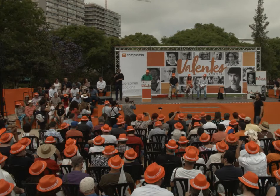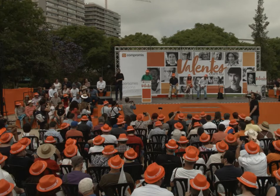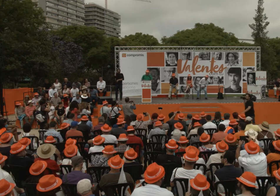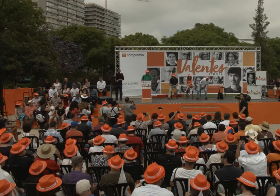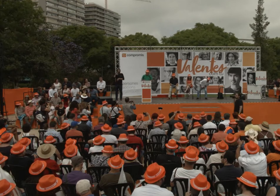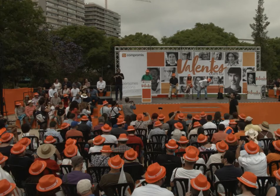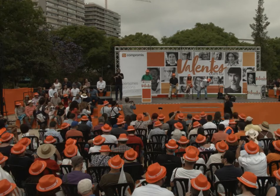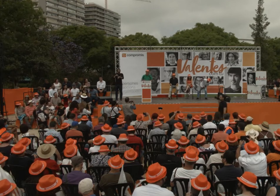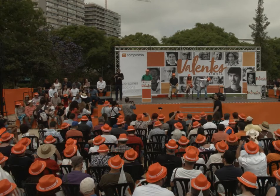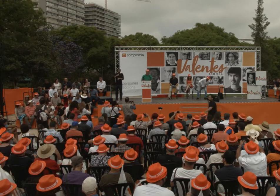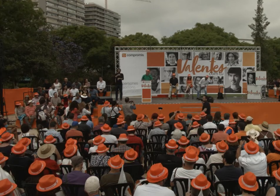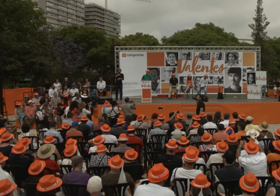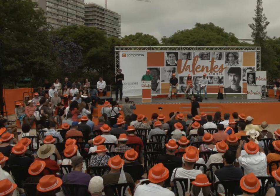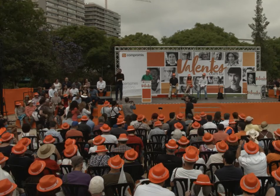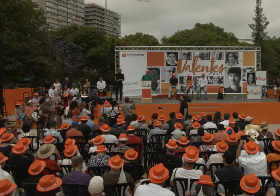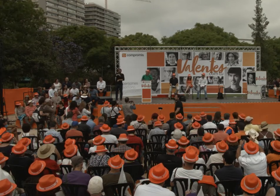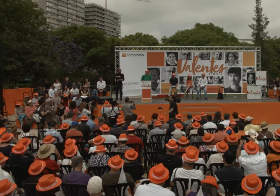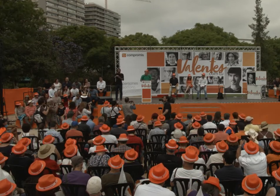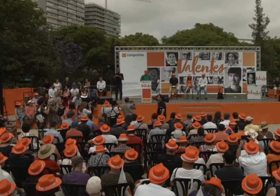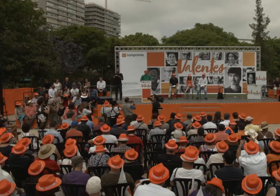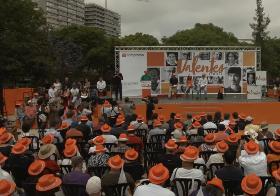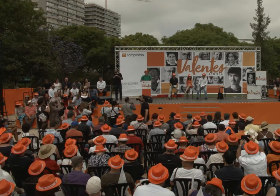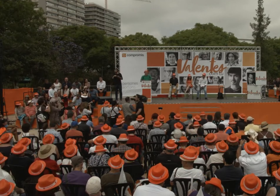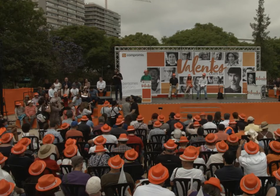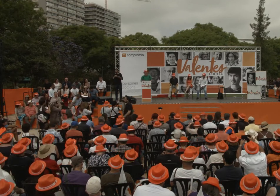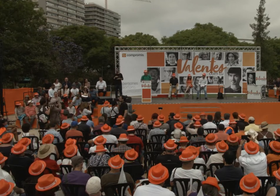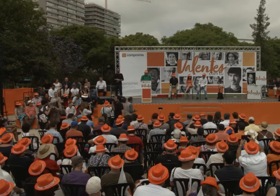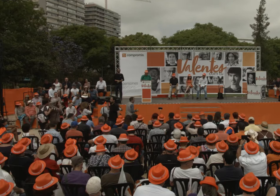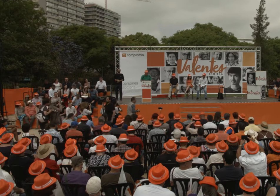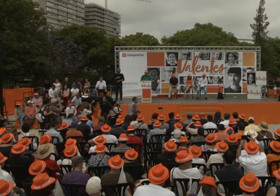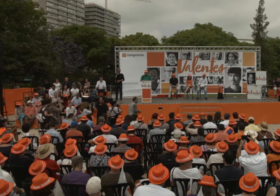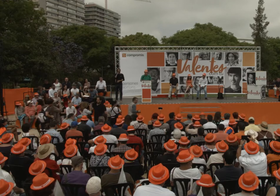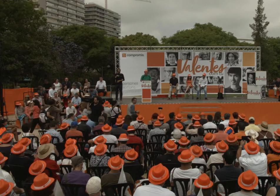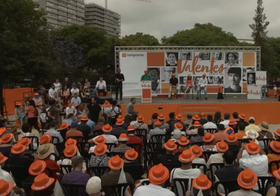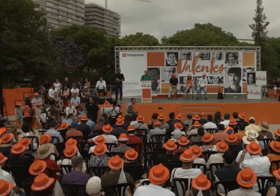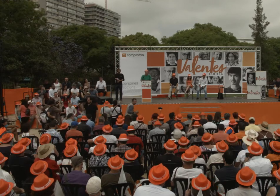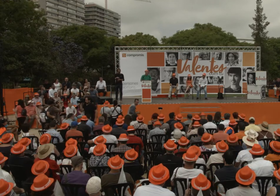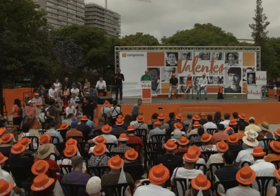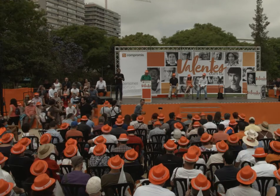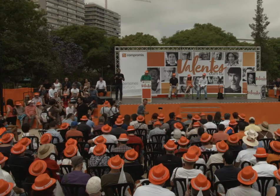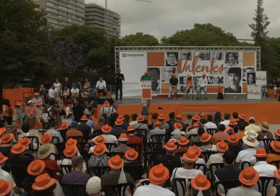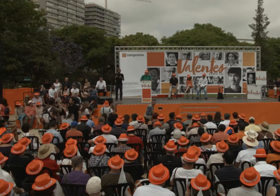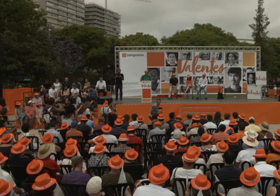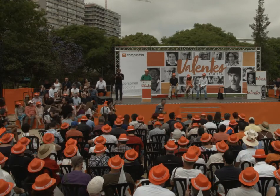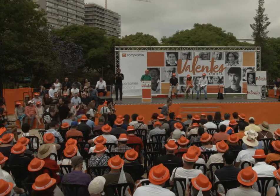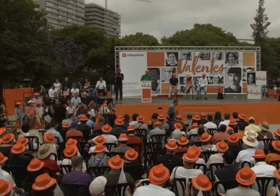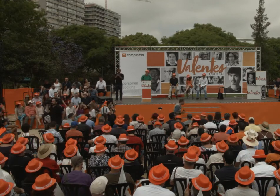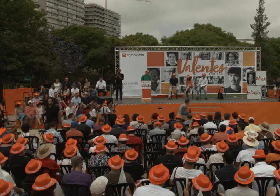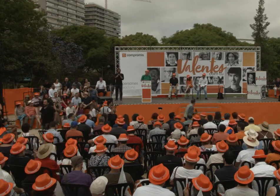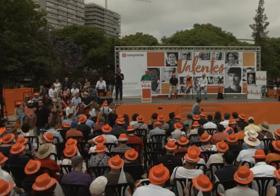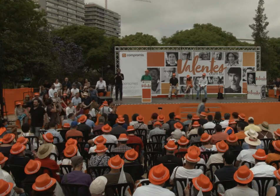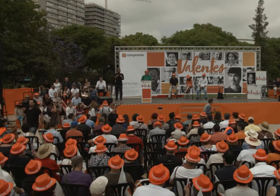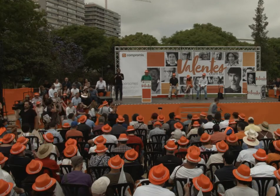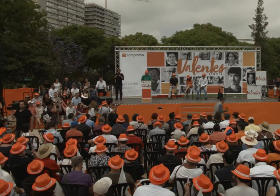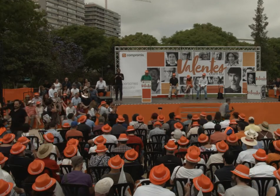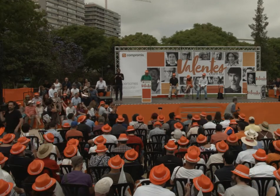i autonòmiques. Ara, per dir-ho d'alguna manera, estem en un interregne. Allò que és nou no ha acabat